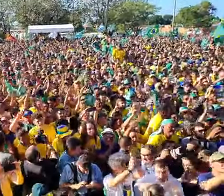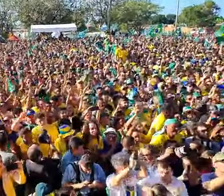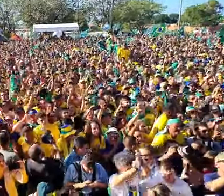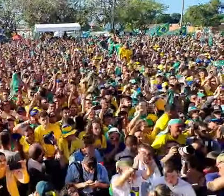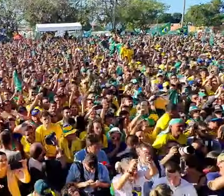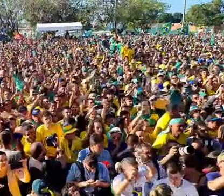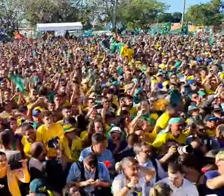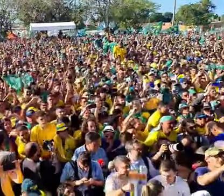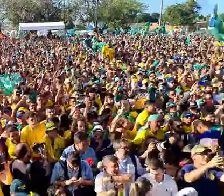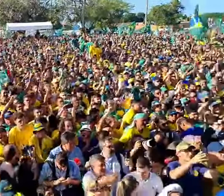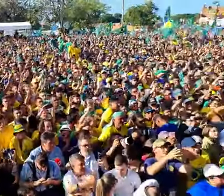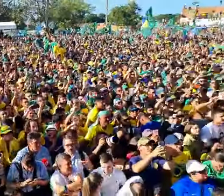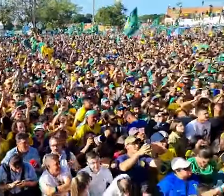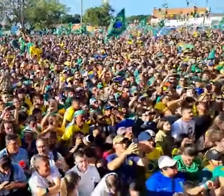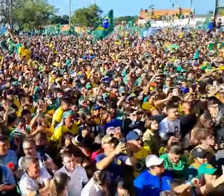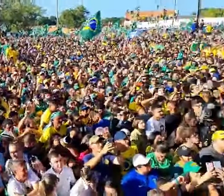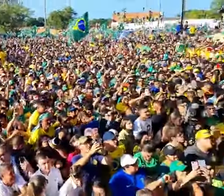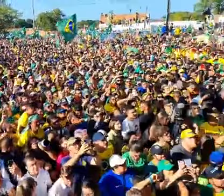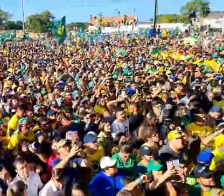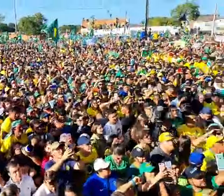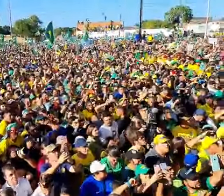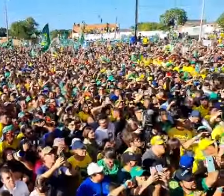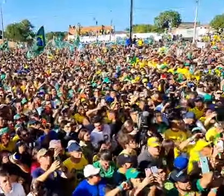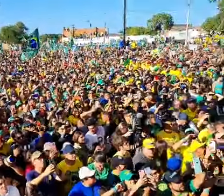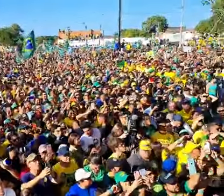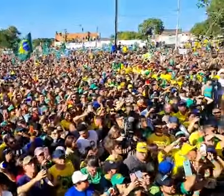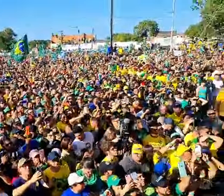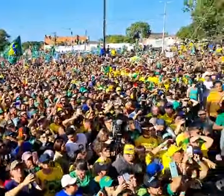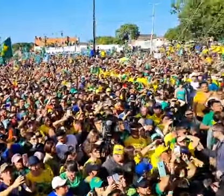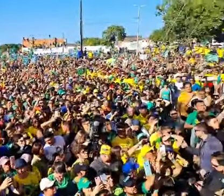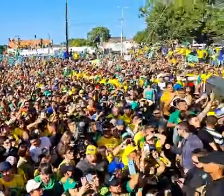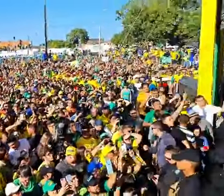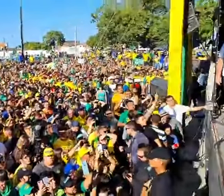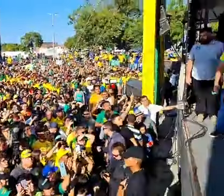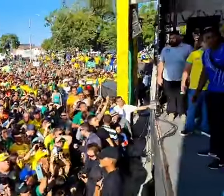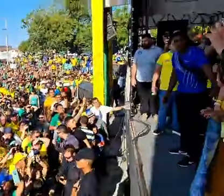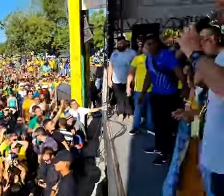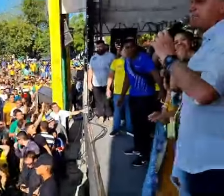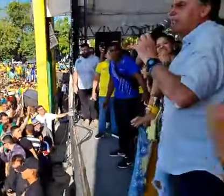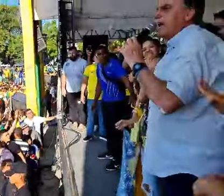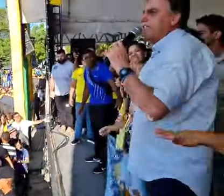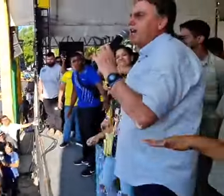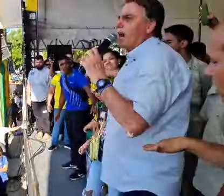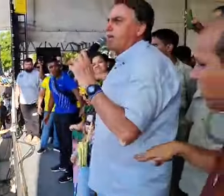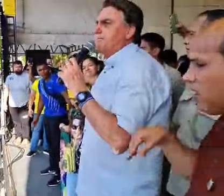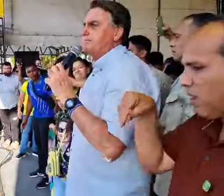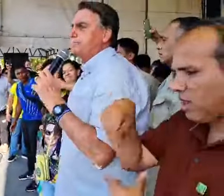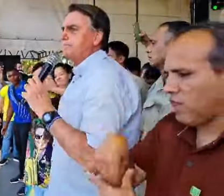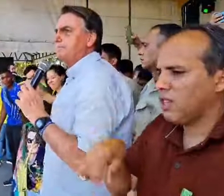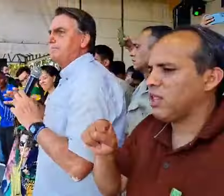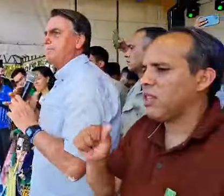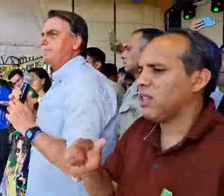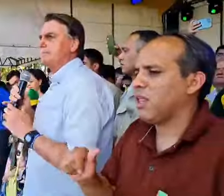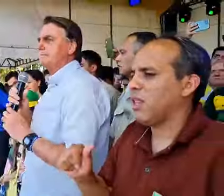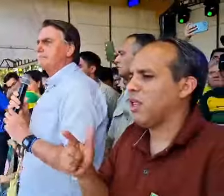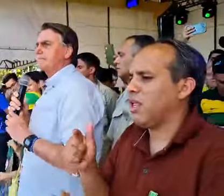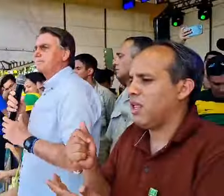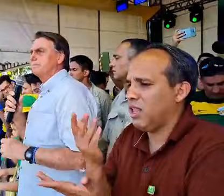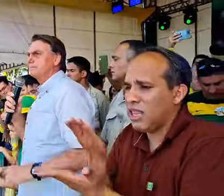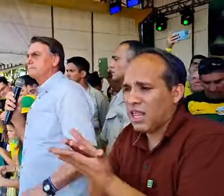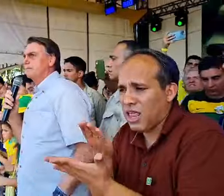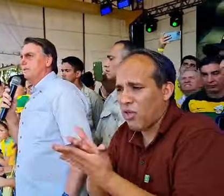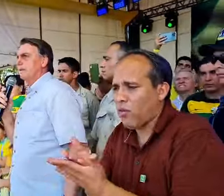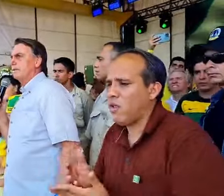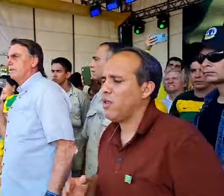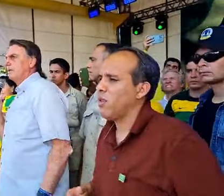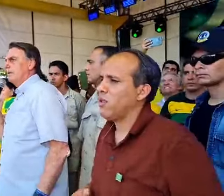Nós respeitamos a família brasileira e respeitamos as nossas crianças em sala de aula.